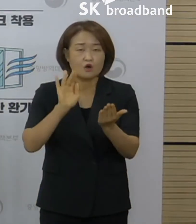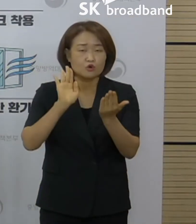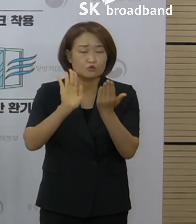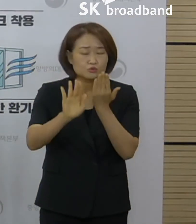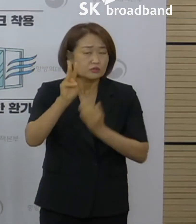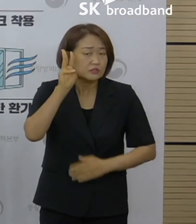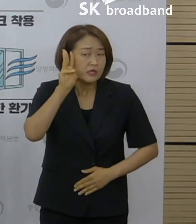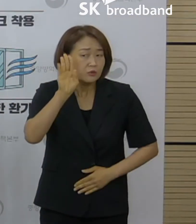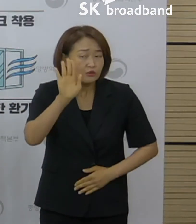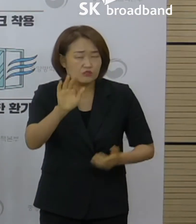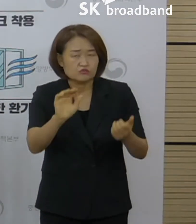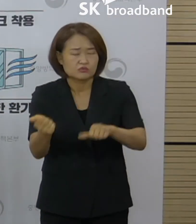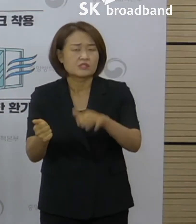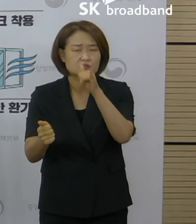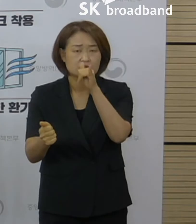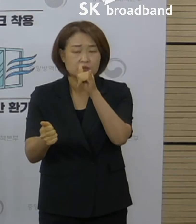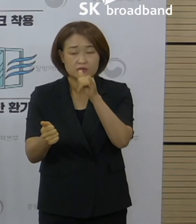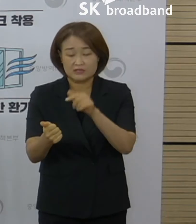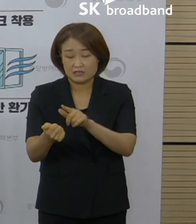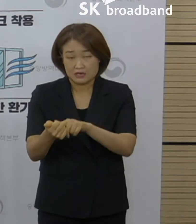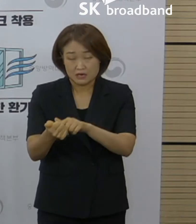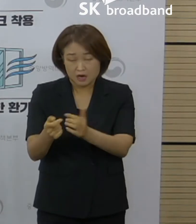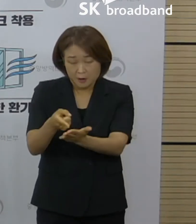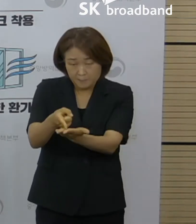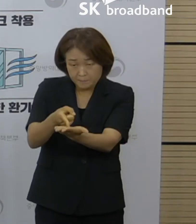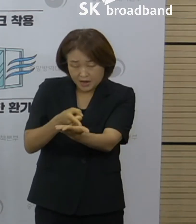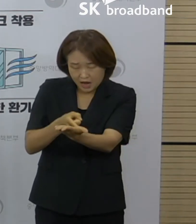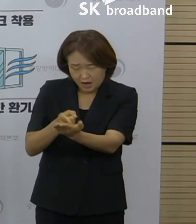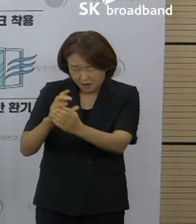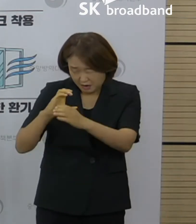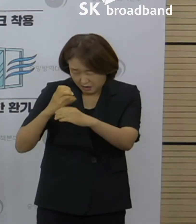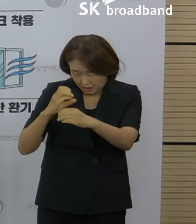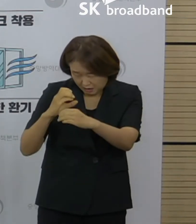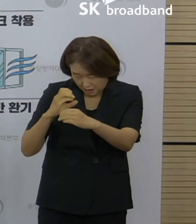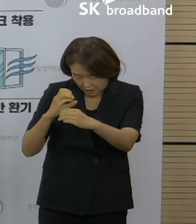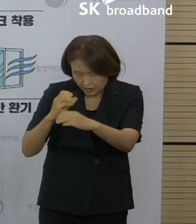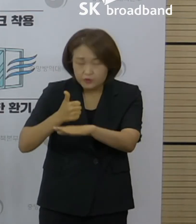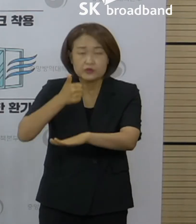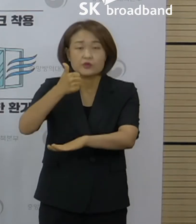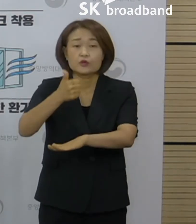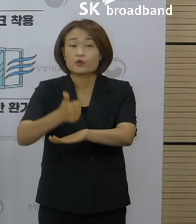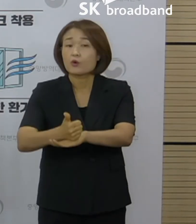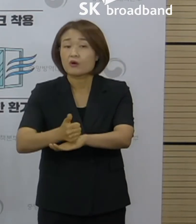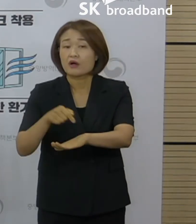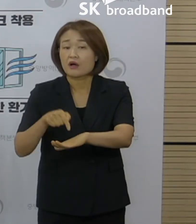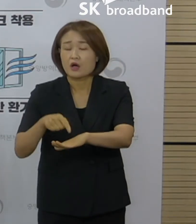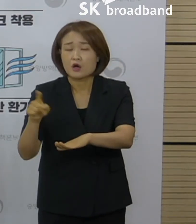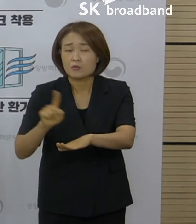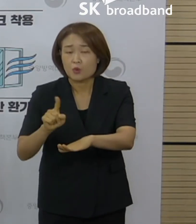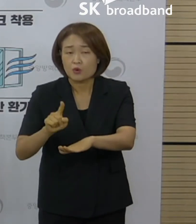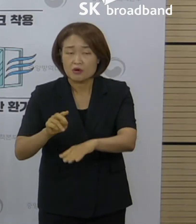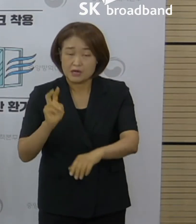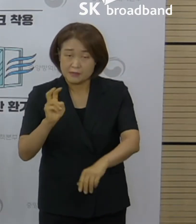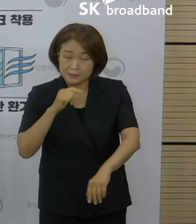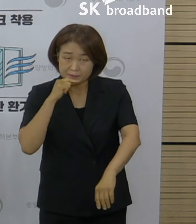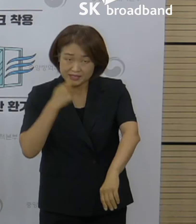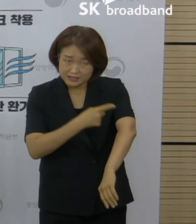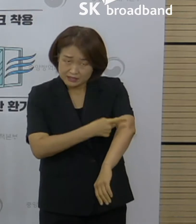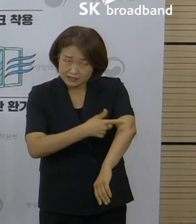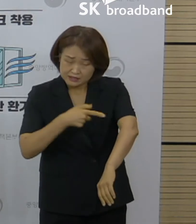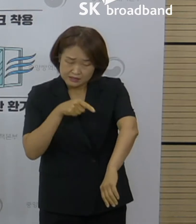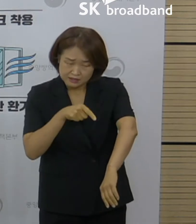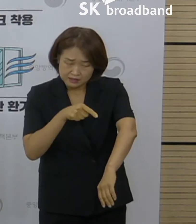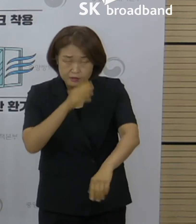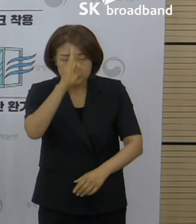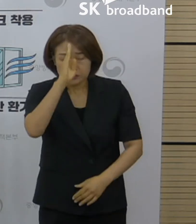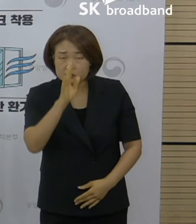대한 역학조사, 부검 결과, 인간성 평가 등은 아직인지 이분은 또 어떤 혈액 질환을 갖고 계셨는지